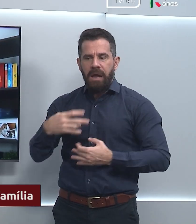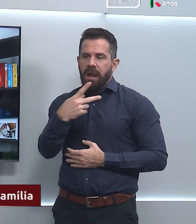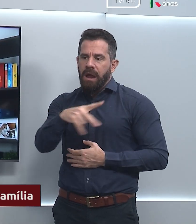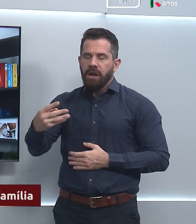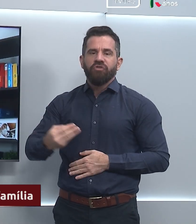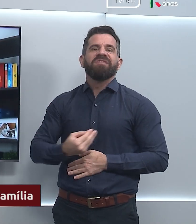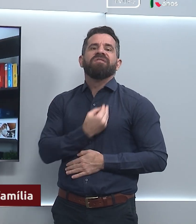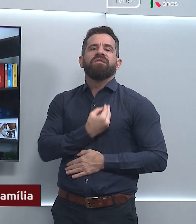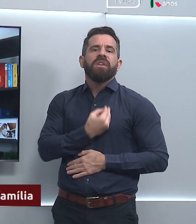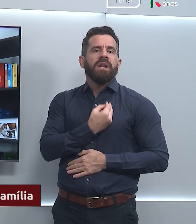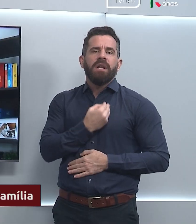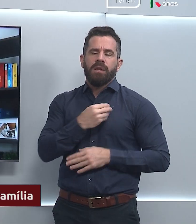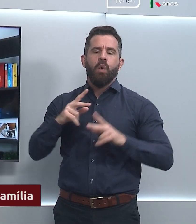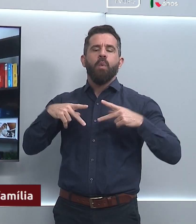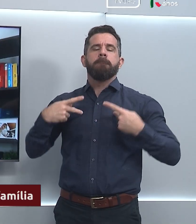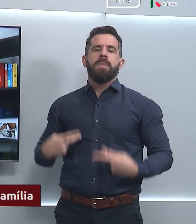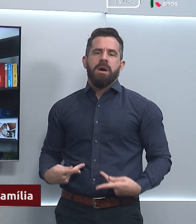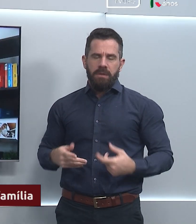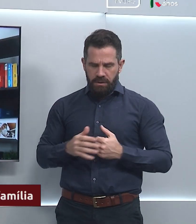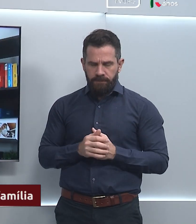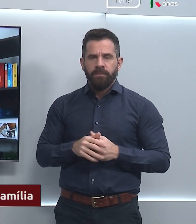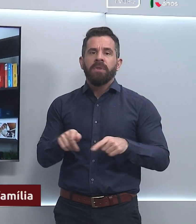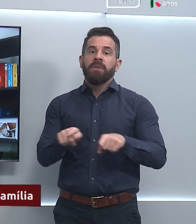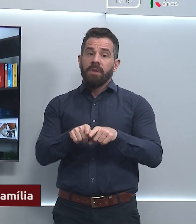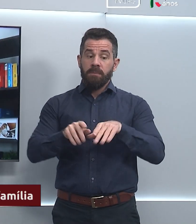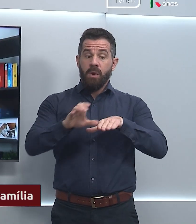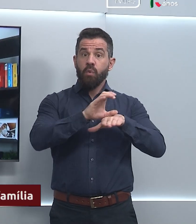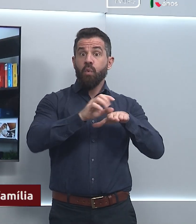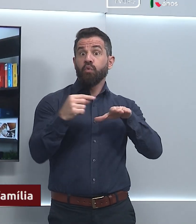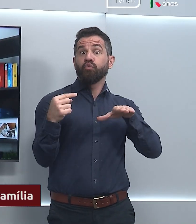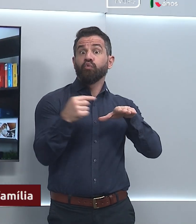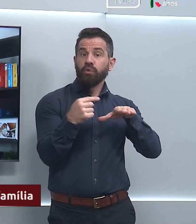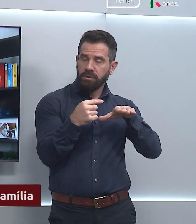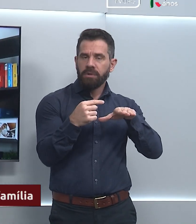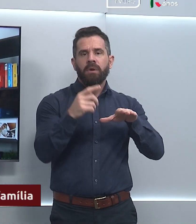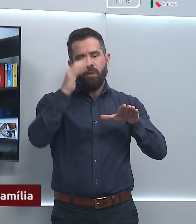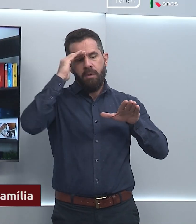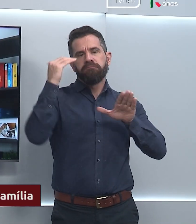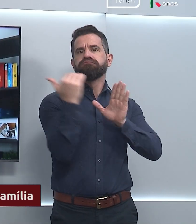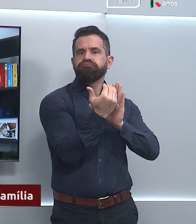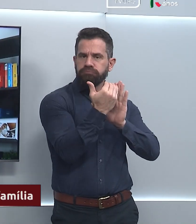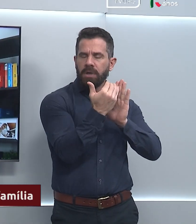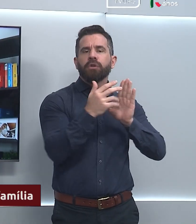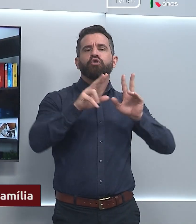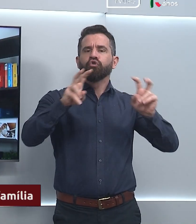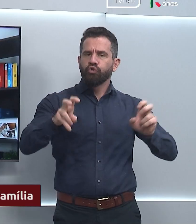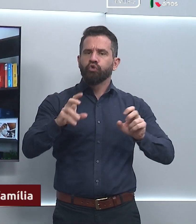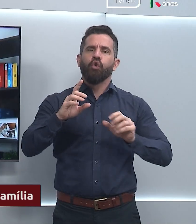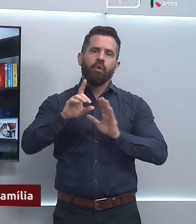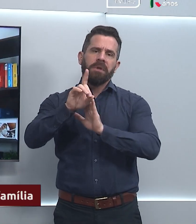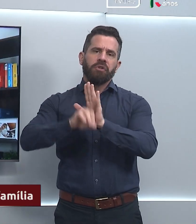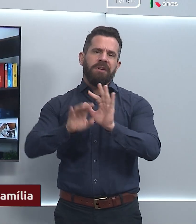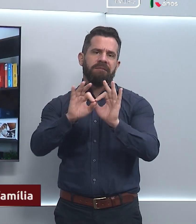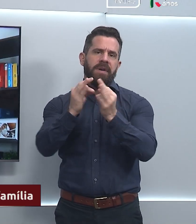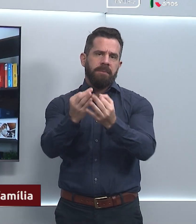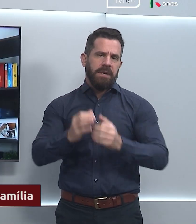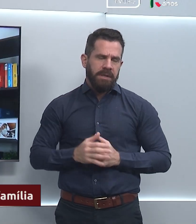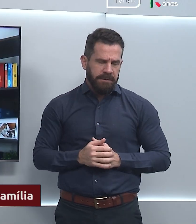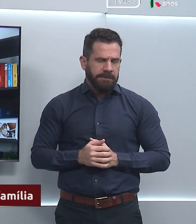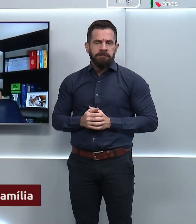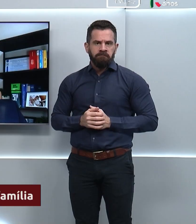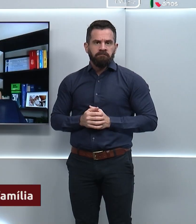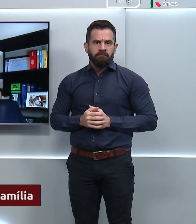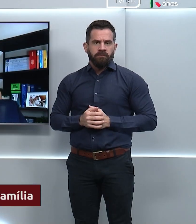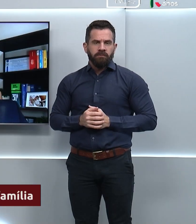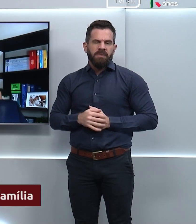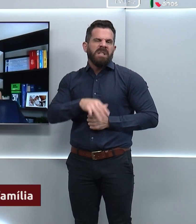vendo sobre esse viés constitucional, o Supremo trouxe grandes avanços para o direito de família. Bom, por exemplo, vamos tocar num assunto que eu